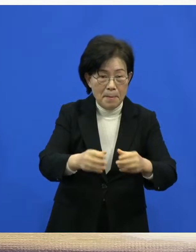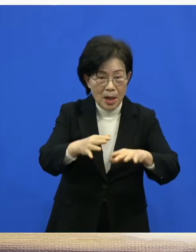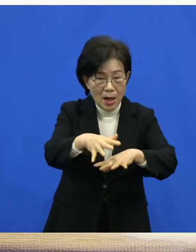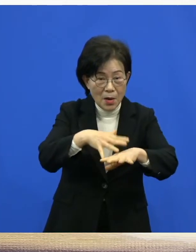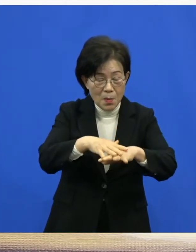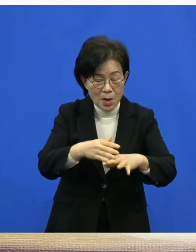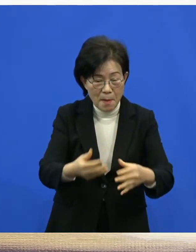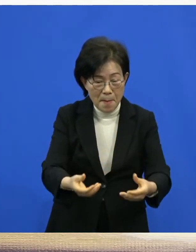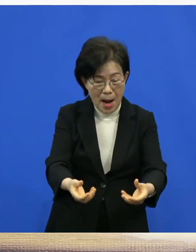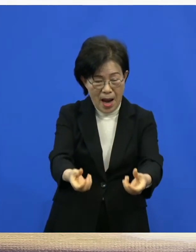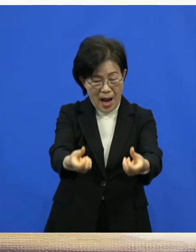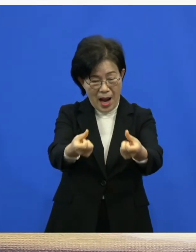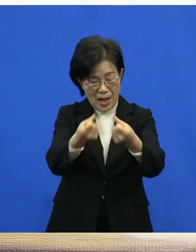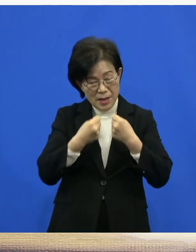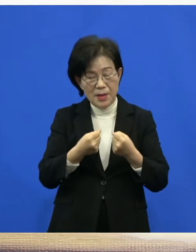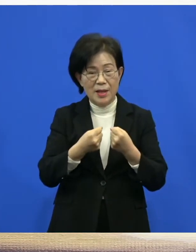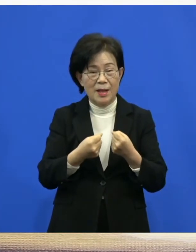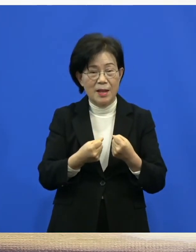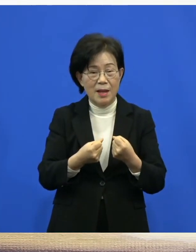아무리 먹어도 안 없어도.